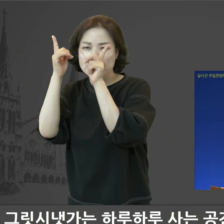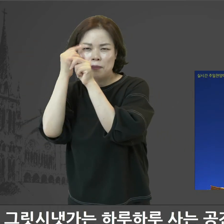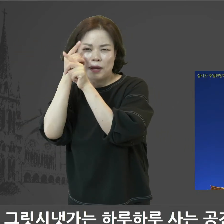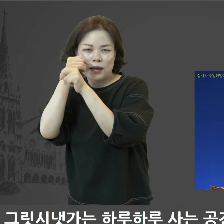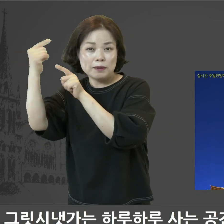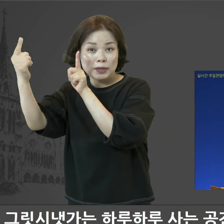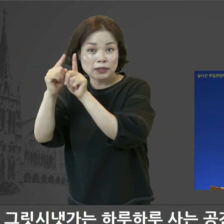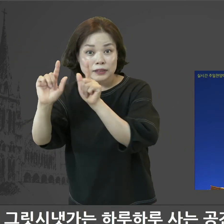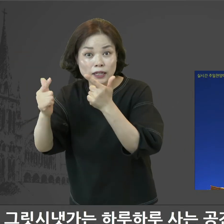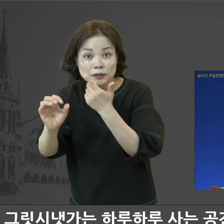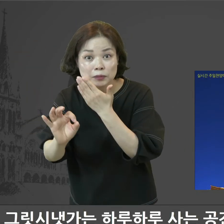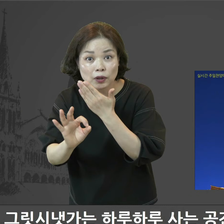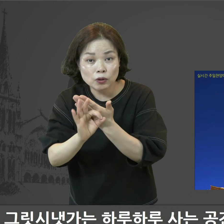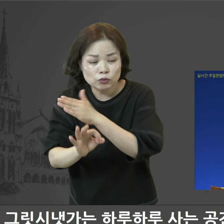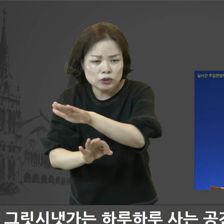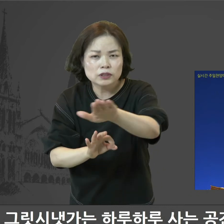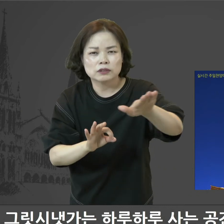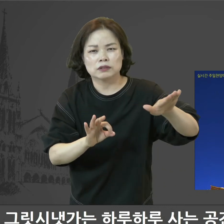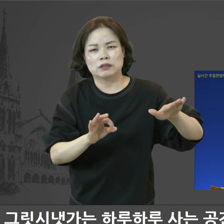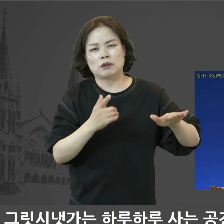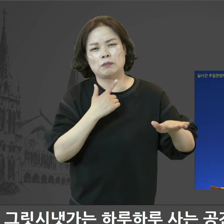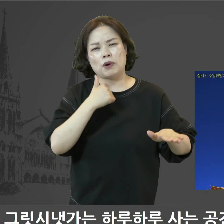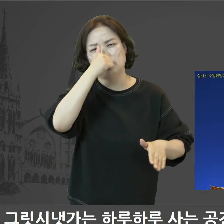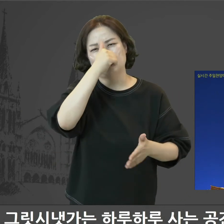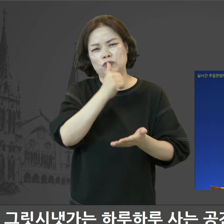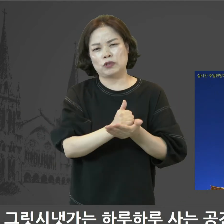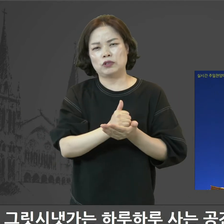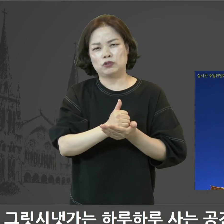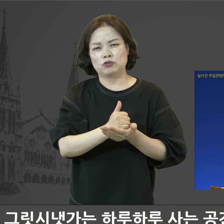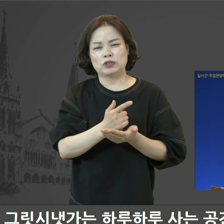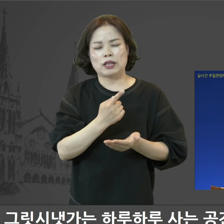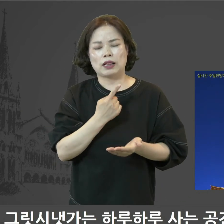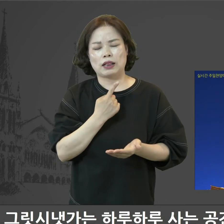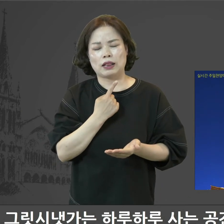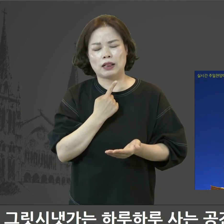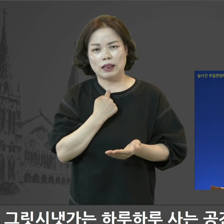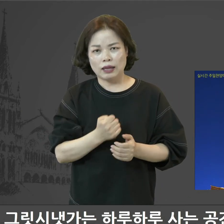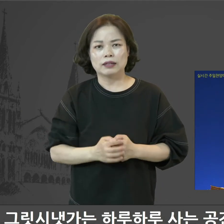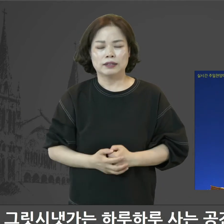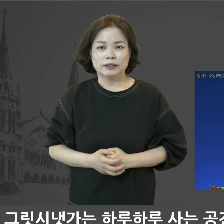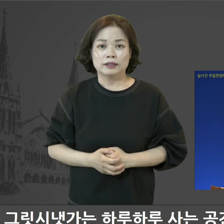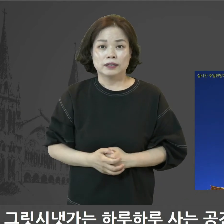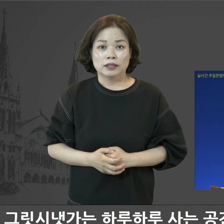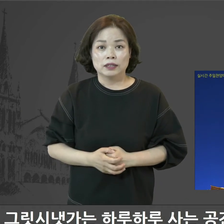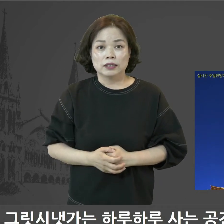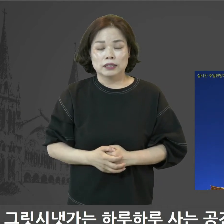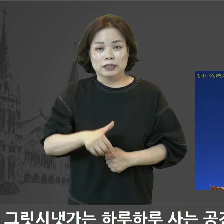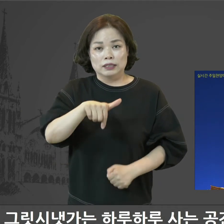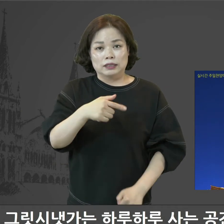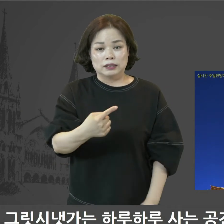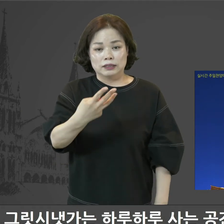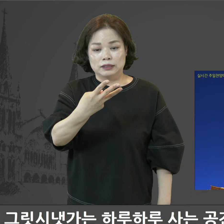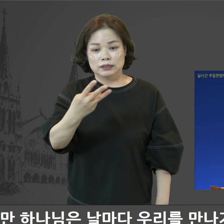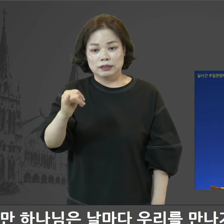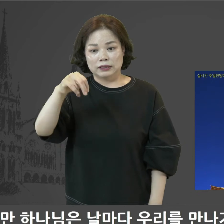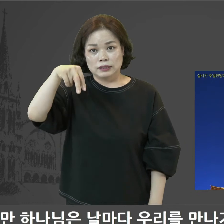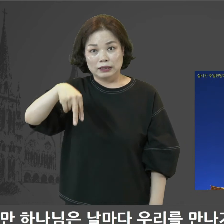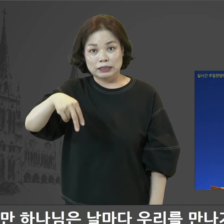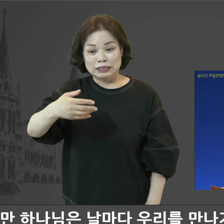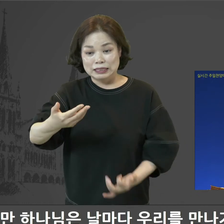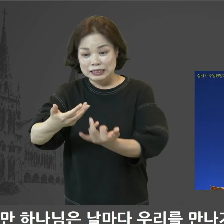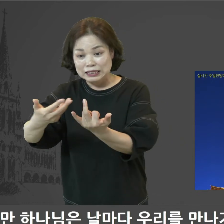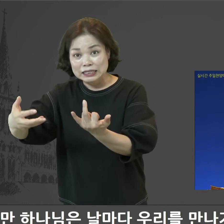않으면 우리는 또 범죄하고 죄를 짓고 맙니다. 이렇게 보면 그리시네가는